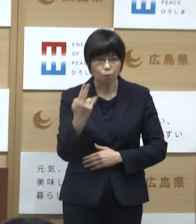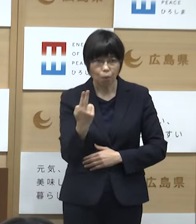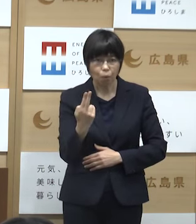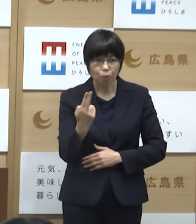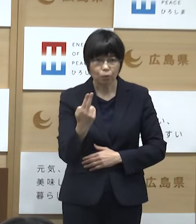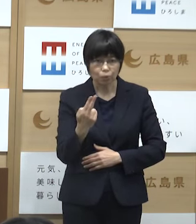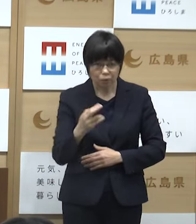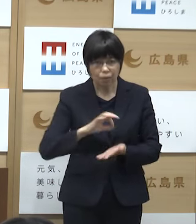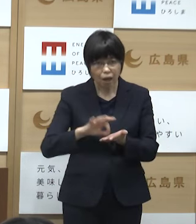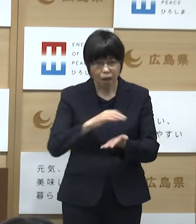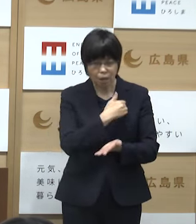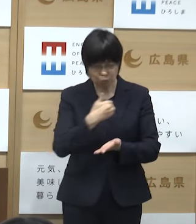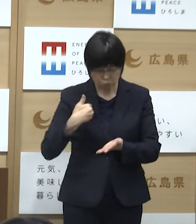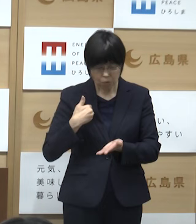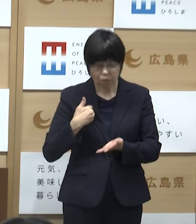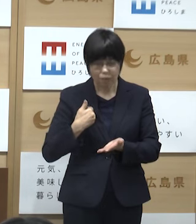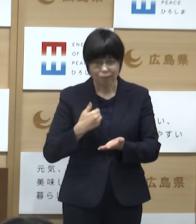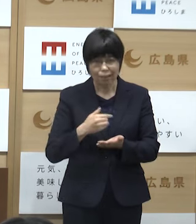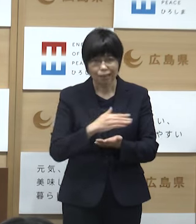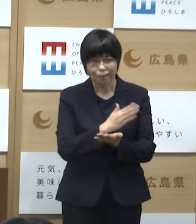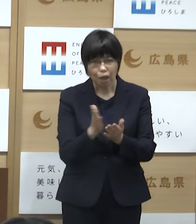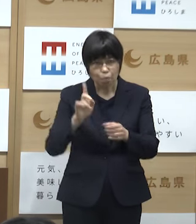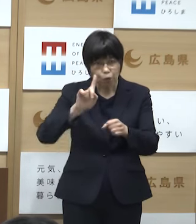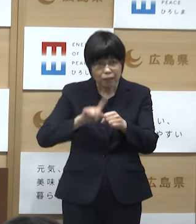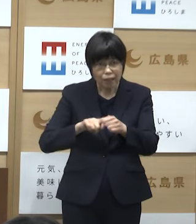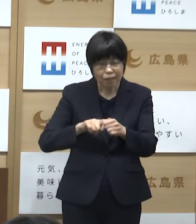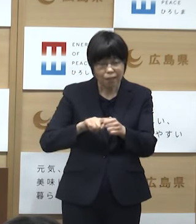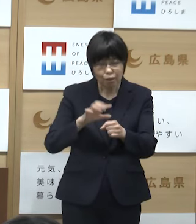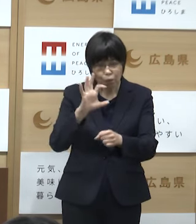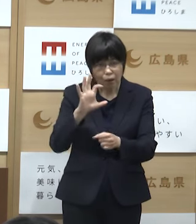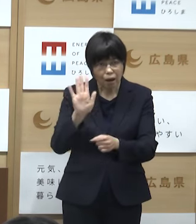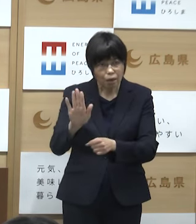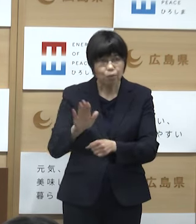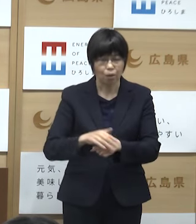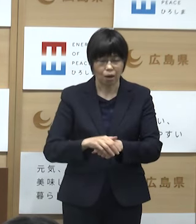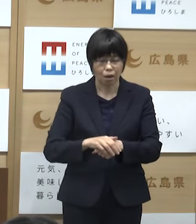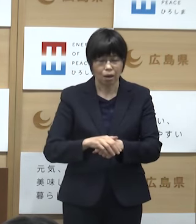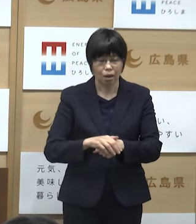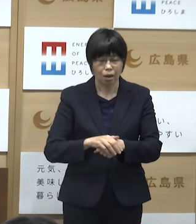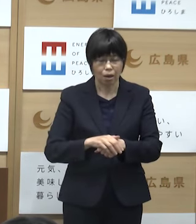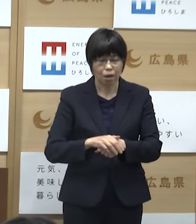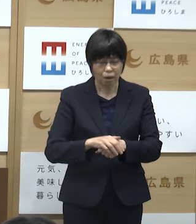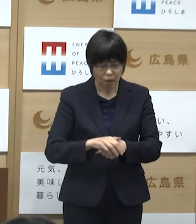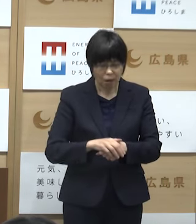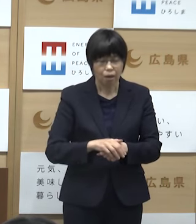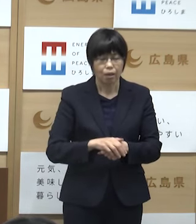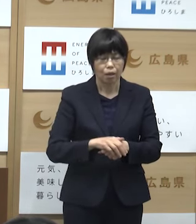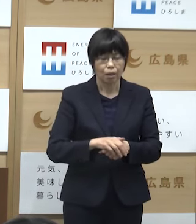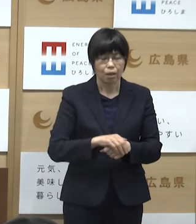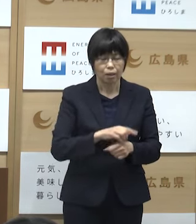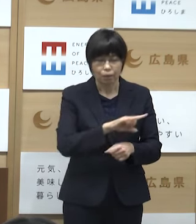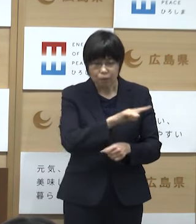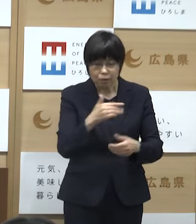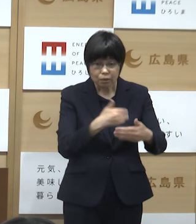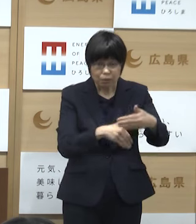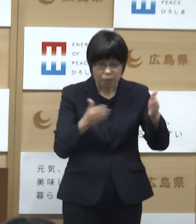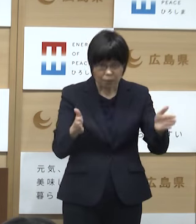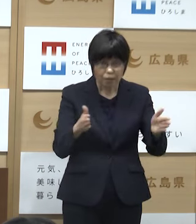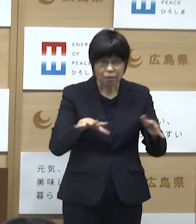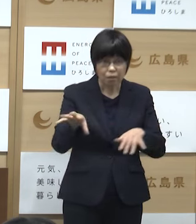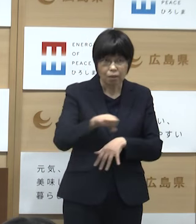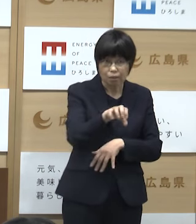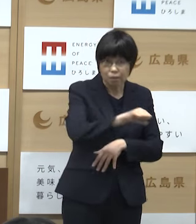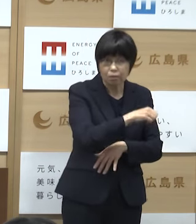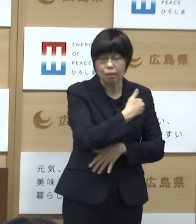なトイレがあるとかですね、大人数の研修でも受講できるようなスペースが取れるというかと